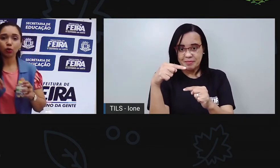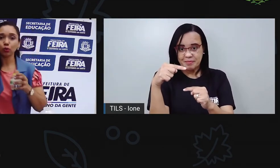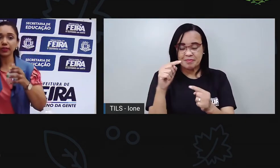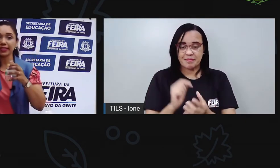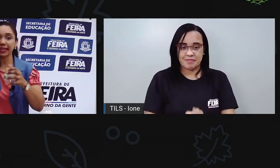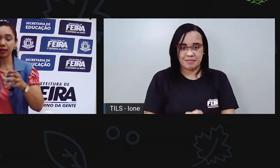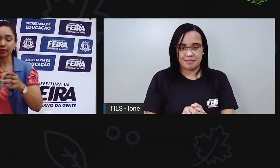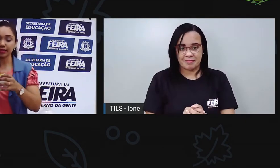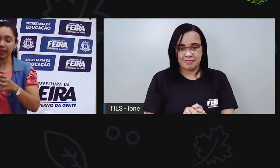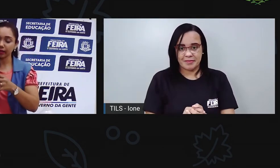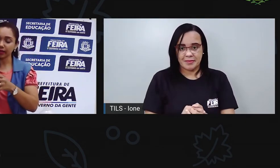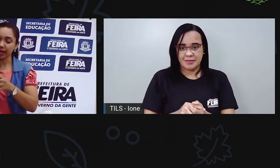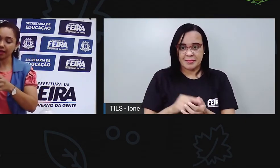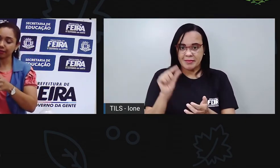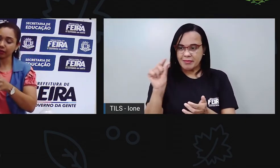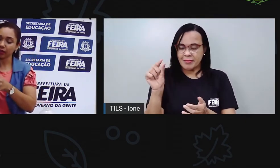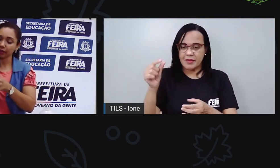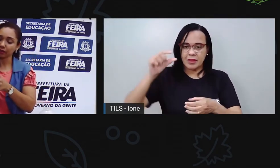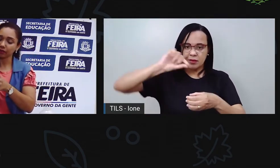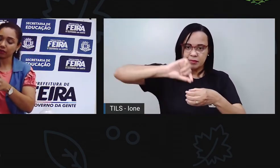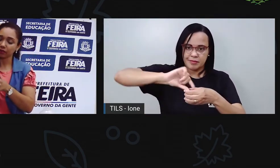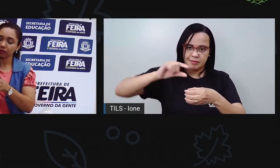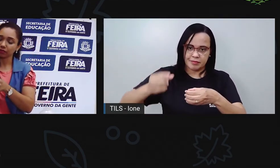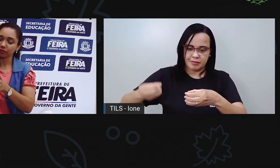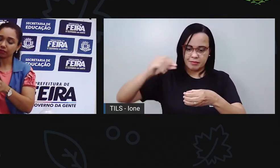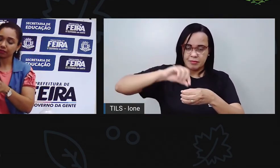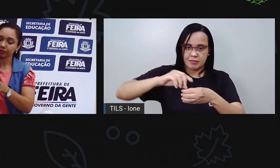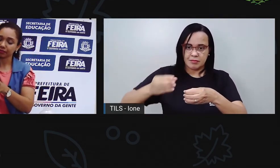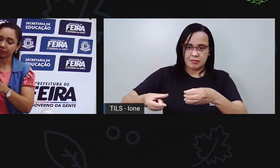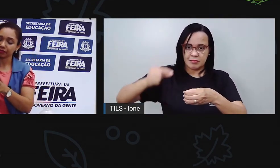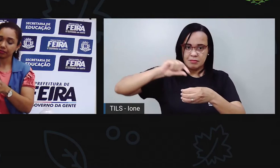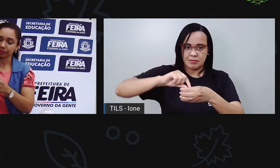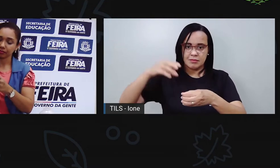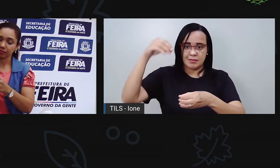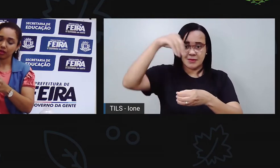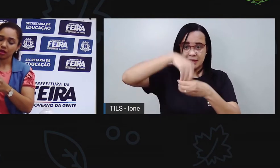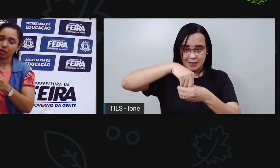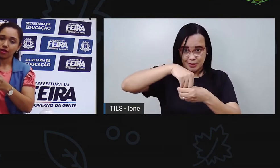colocar os grãos dentro da garrafinha.